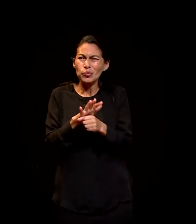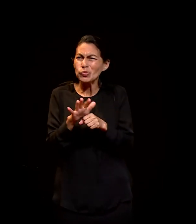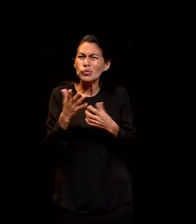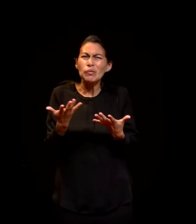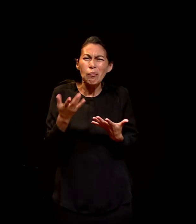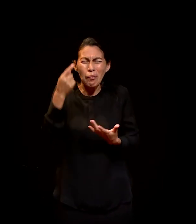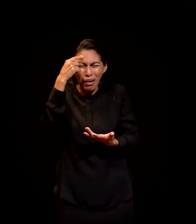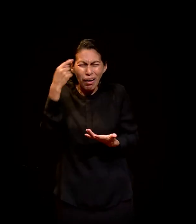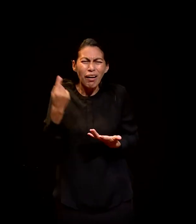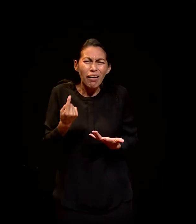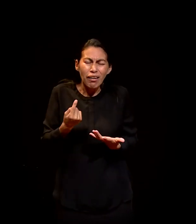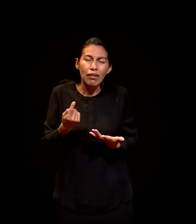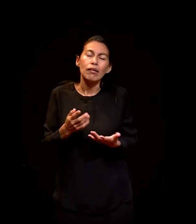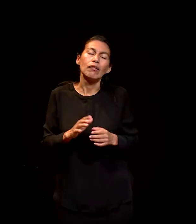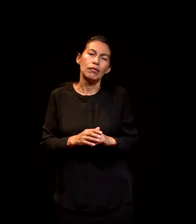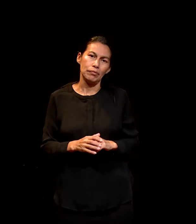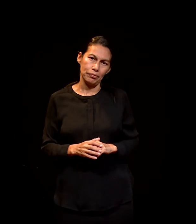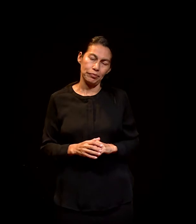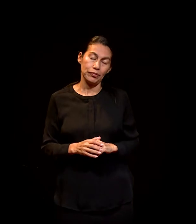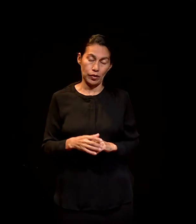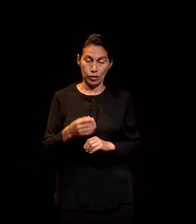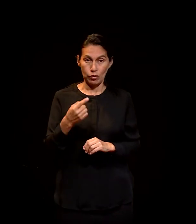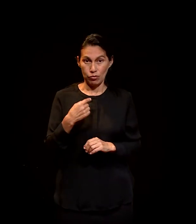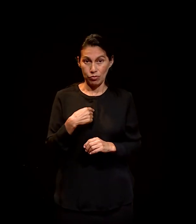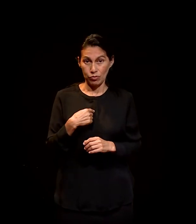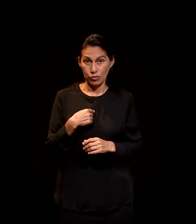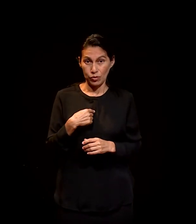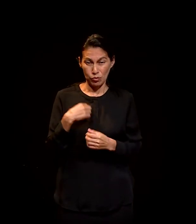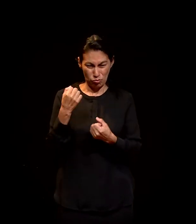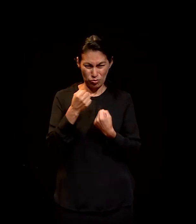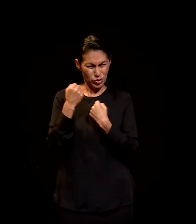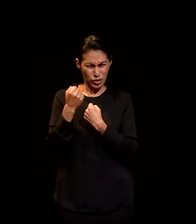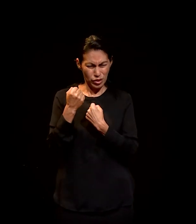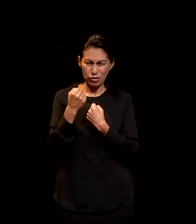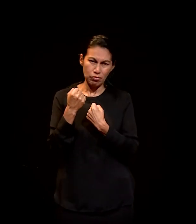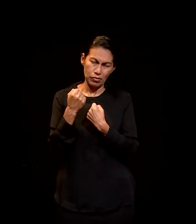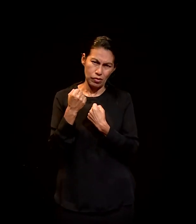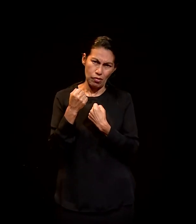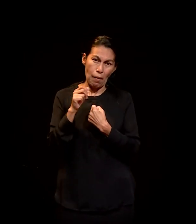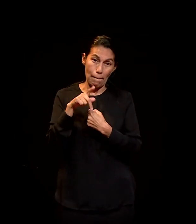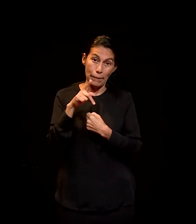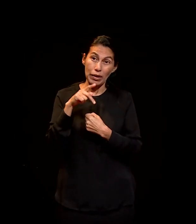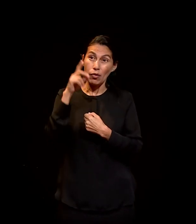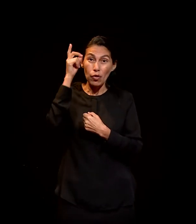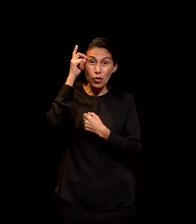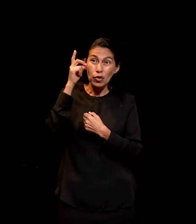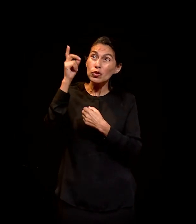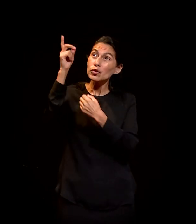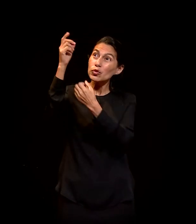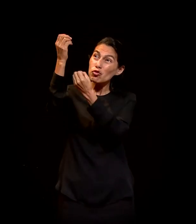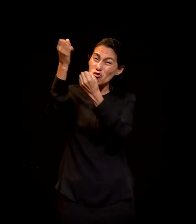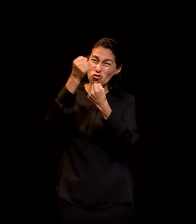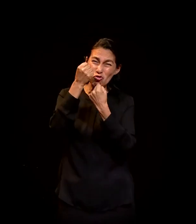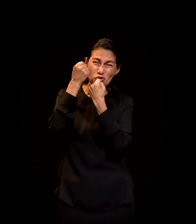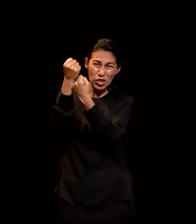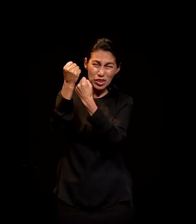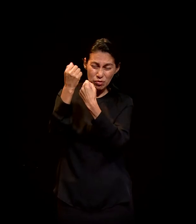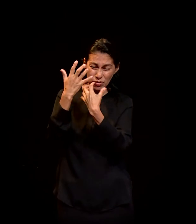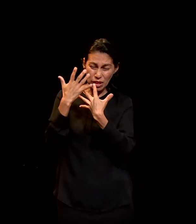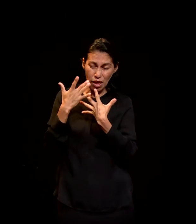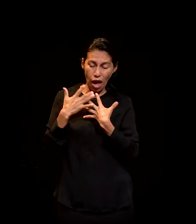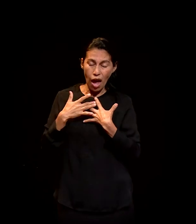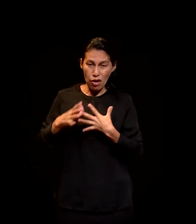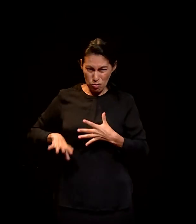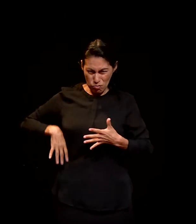la única forma en la que puedo tener pues no poder pero llenarme de la fuerza de dios para enfrentar las